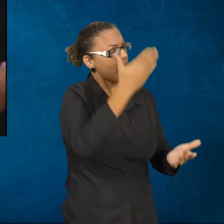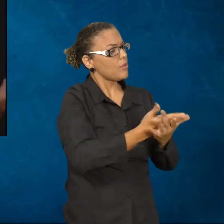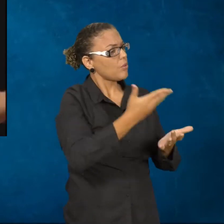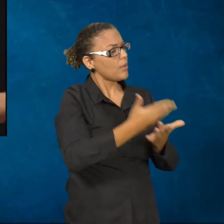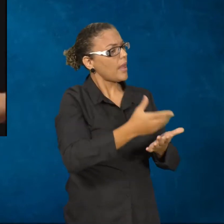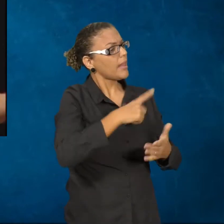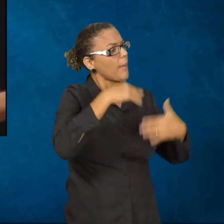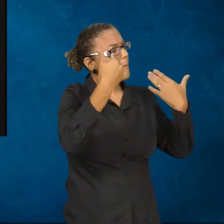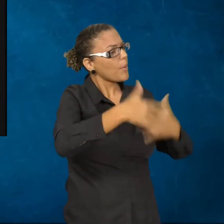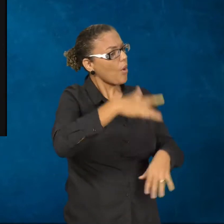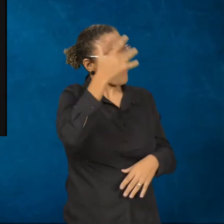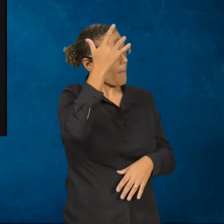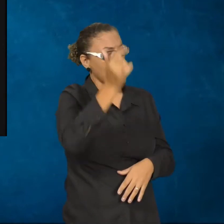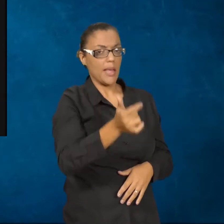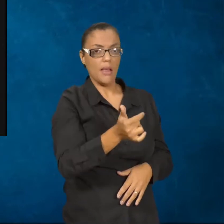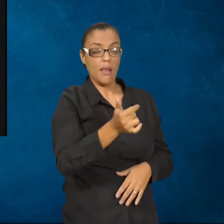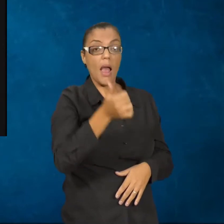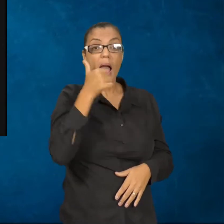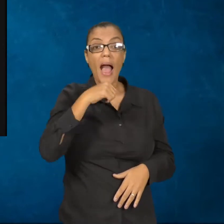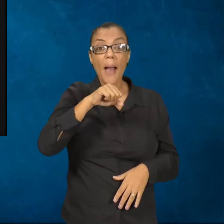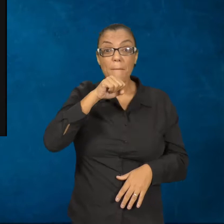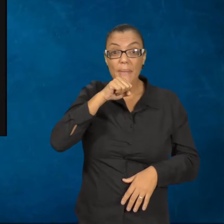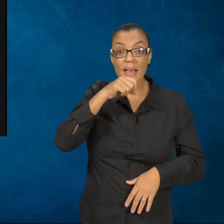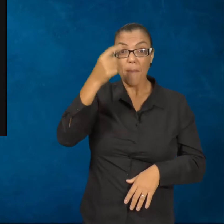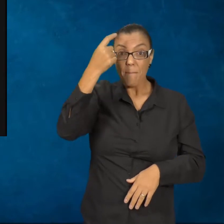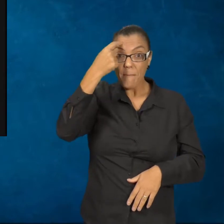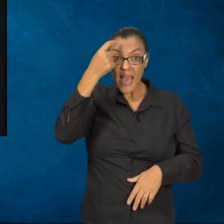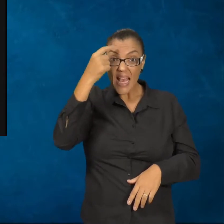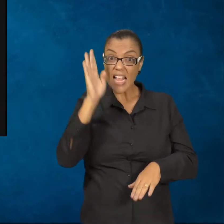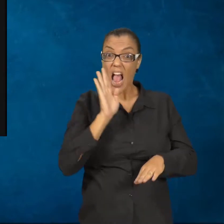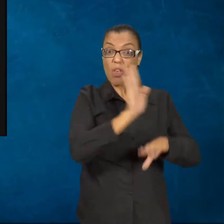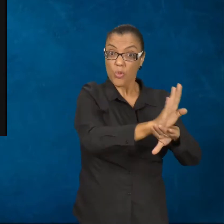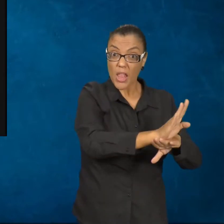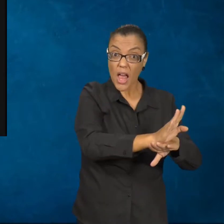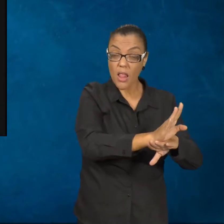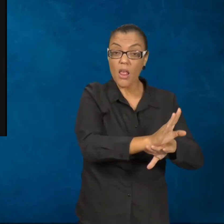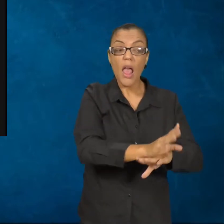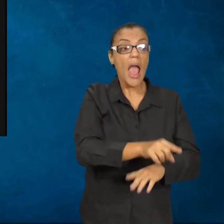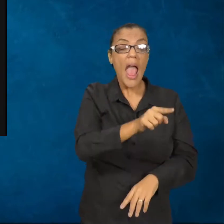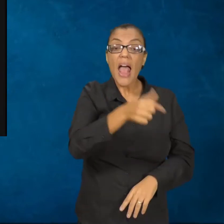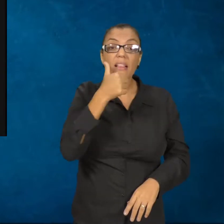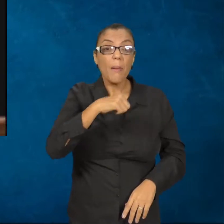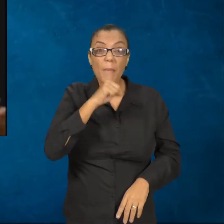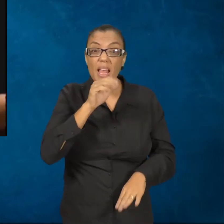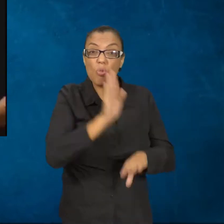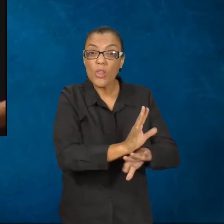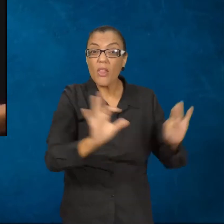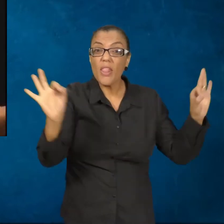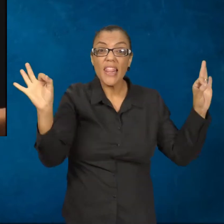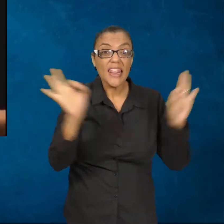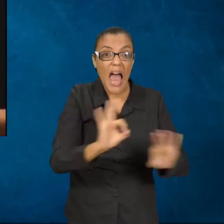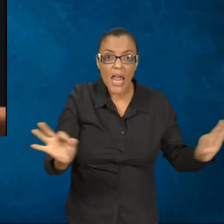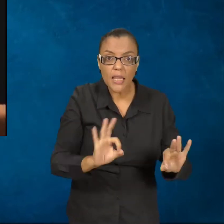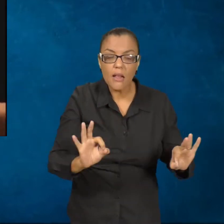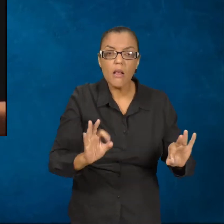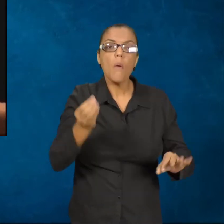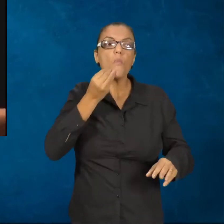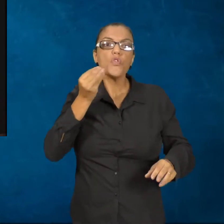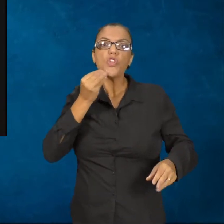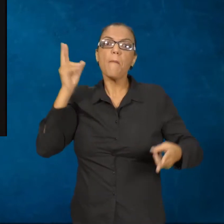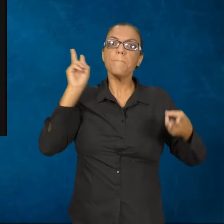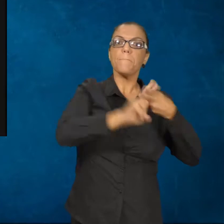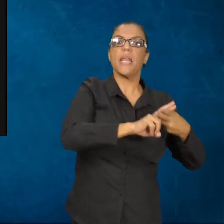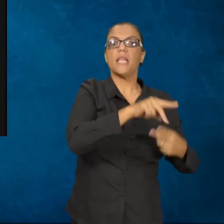Essa mãe acha que está ajudando o filho, essa mãe está cometendo um crime hediondo. Essa mulher devia ser presa sem direito à fiança. Essa desgraçada está arruinando a vida